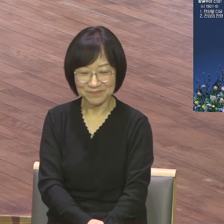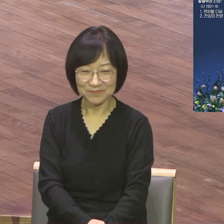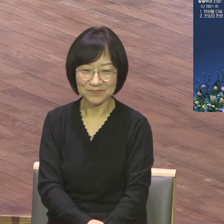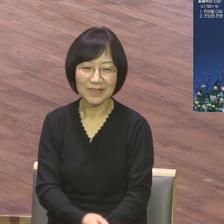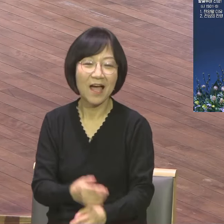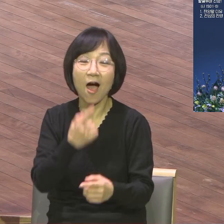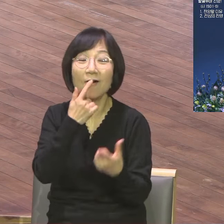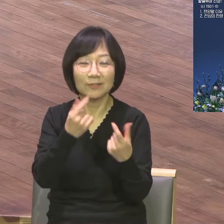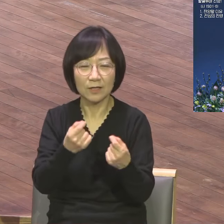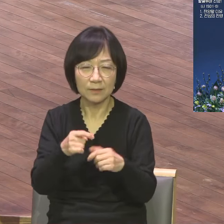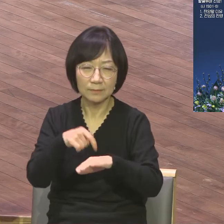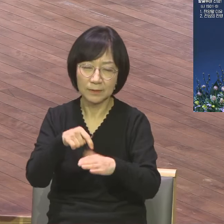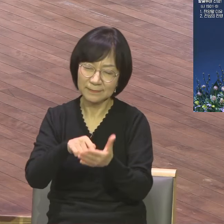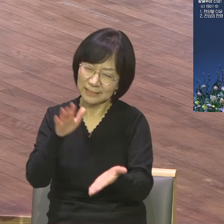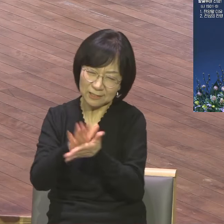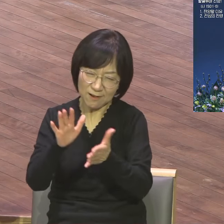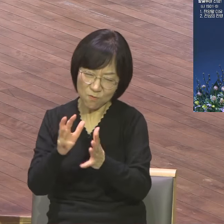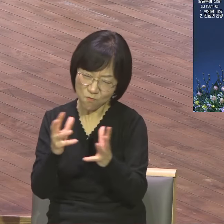전심을 다해서